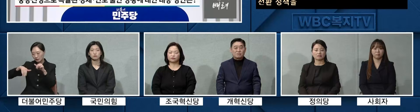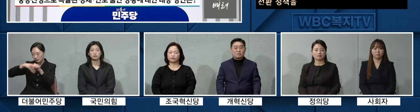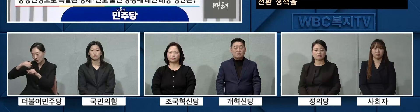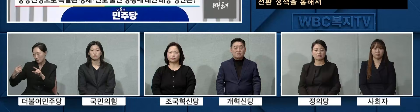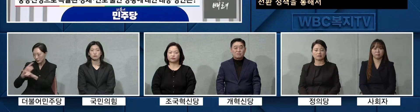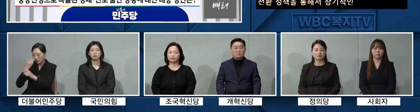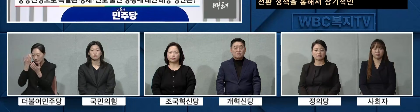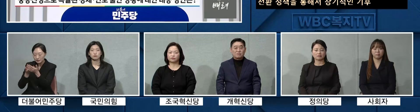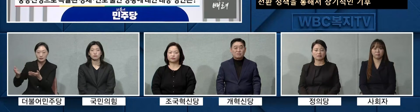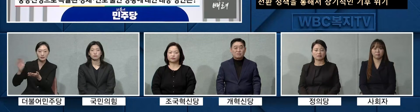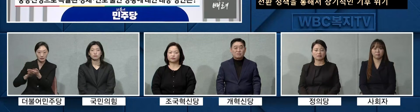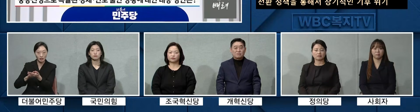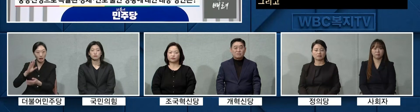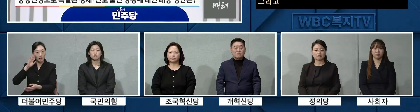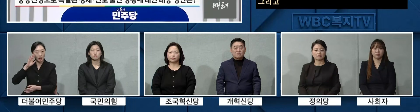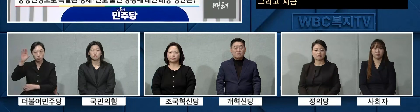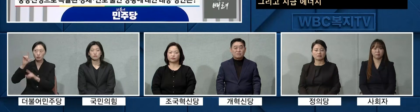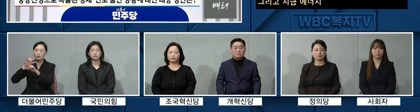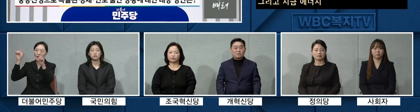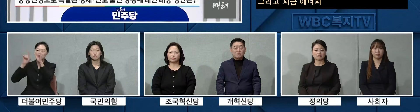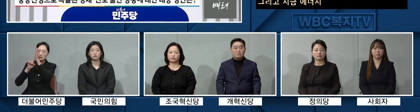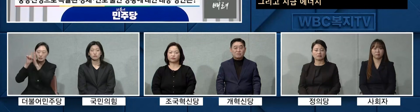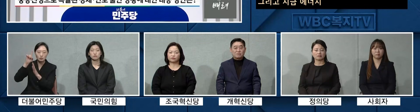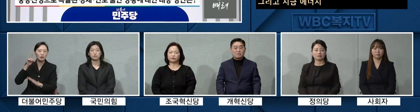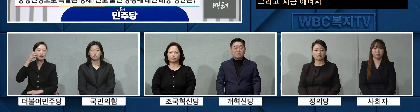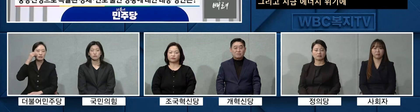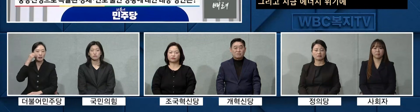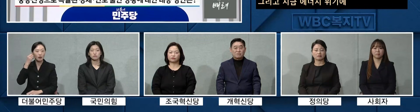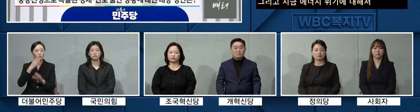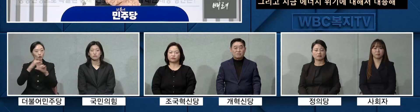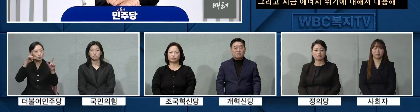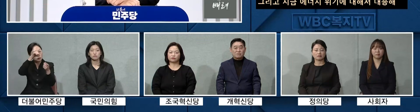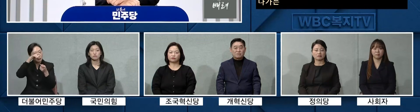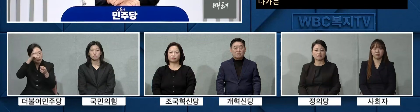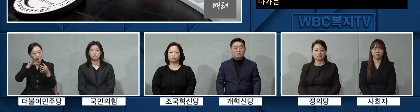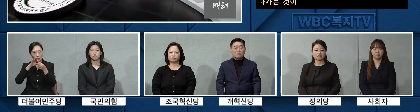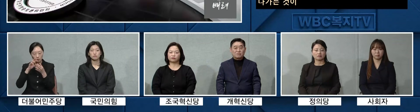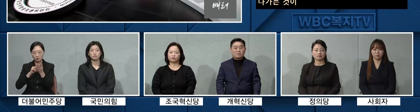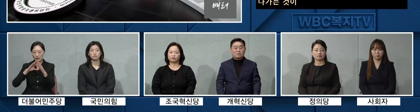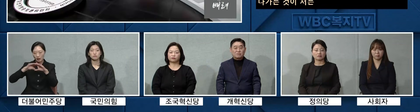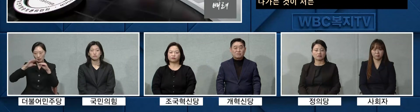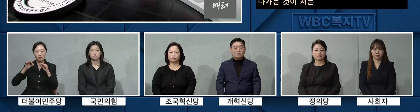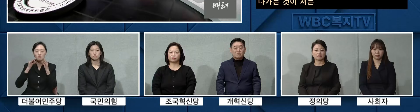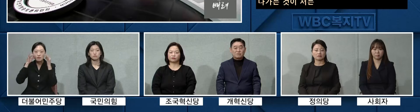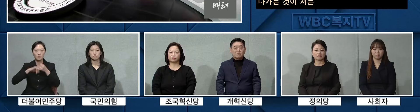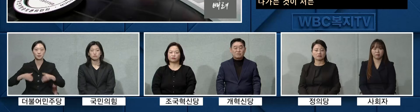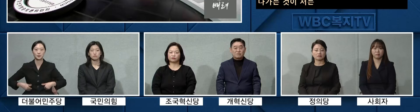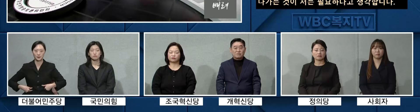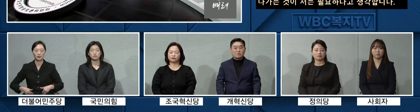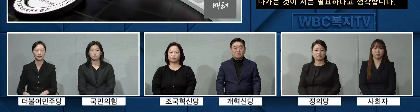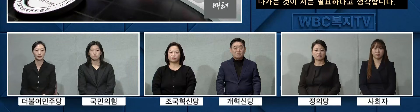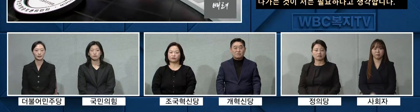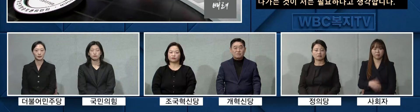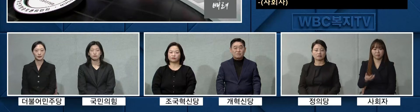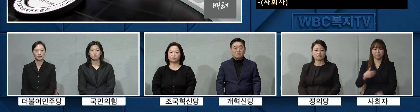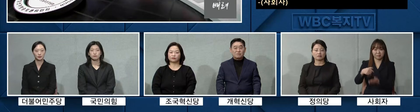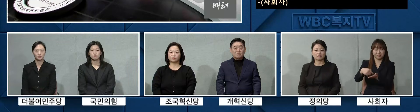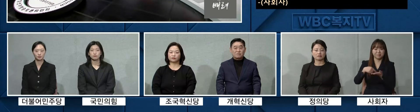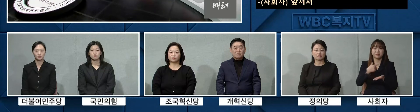그리고 지금 에너지 위기에 대해서 대응해 나가는 것이 좀 필요하다고 생각합니다. 예, 앞서서 발언권